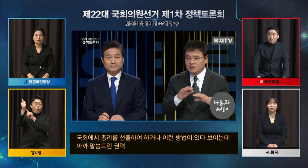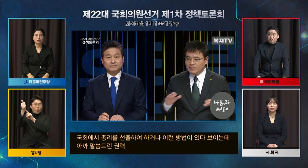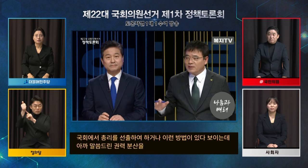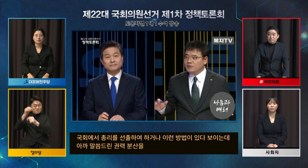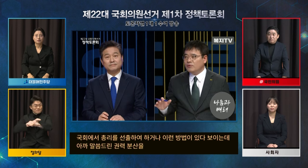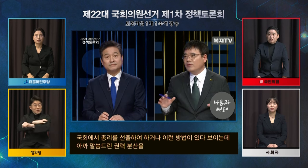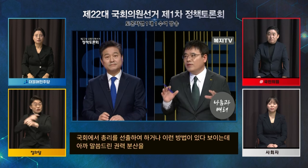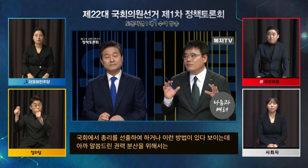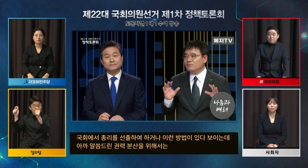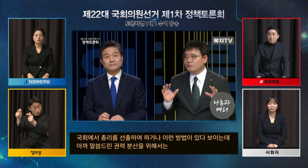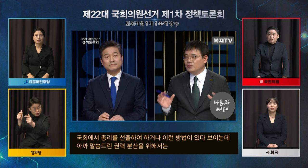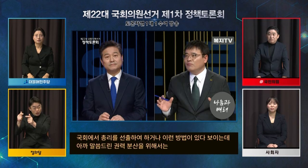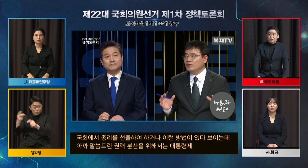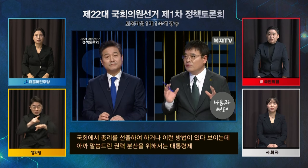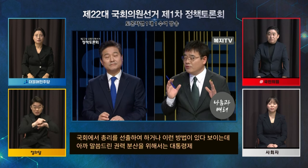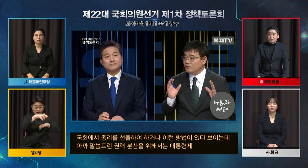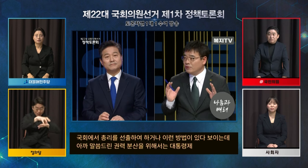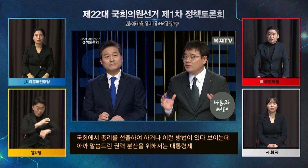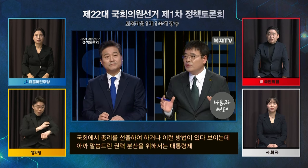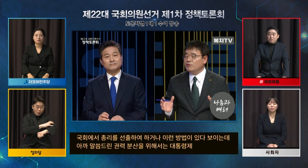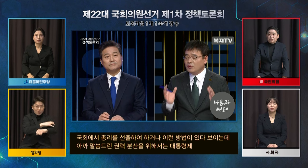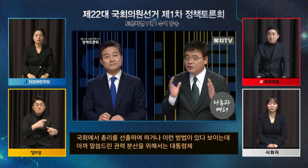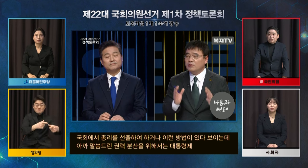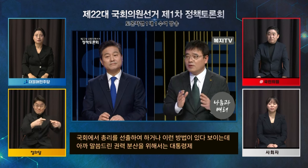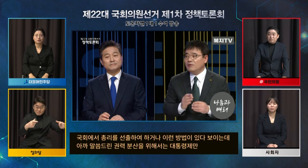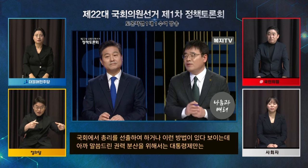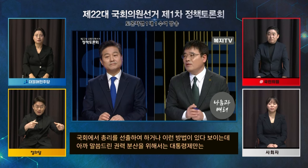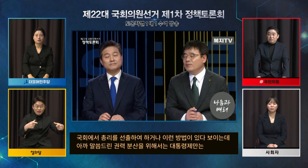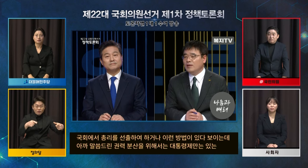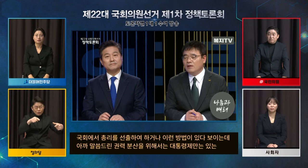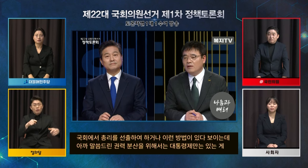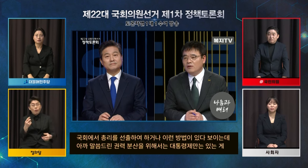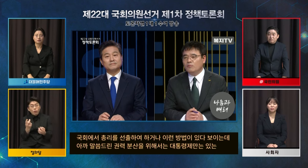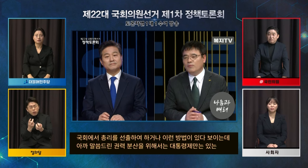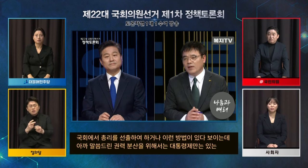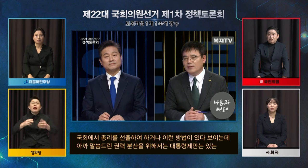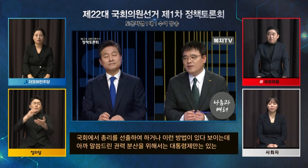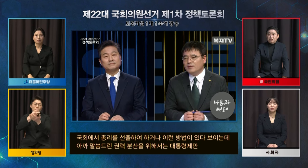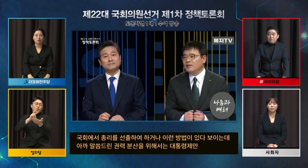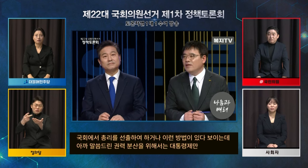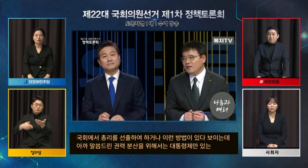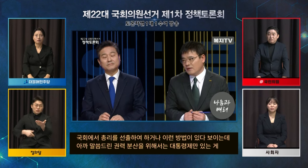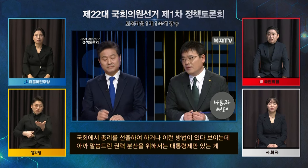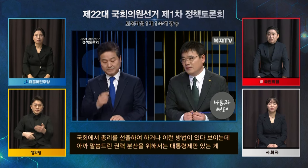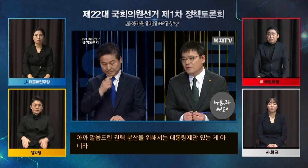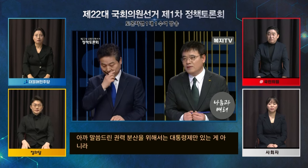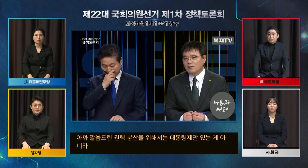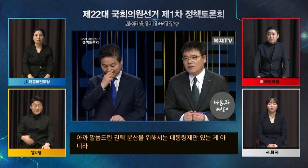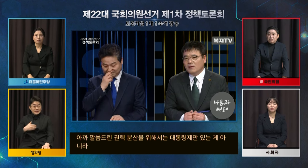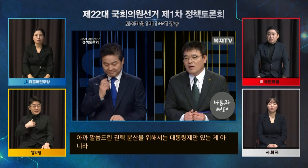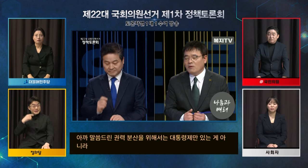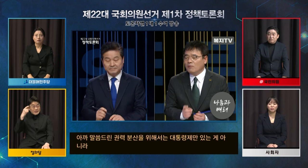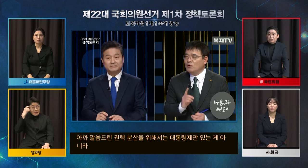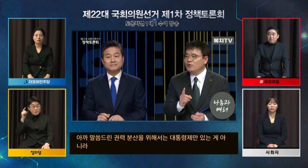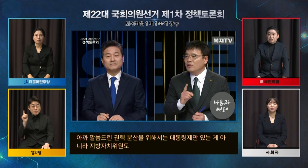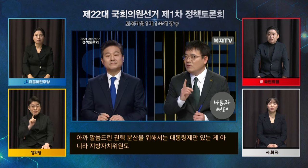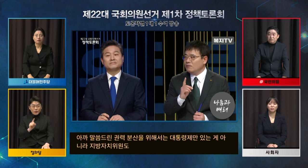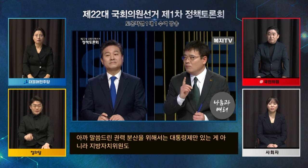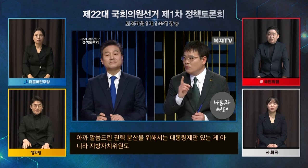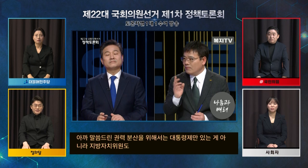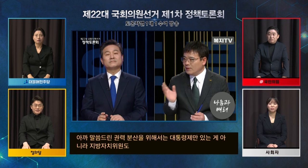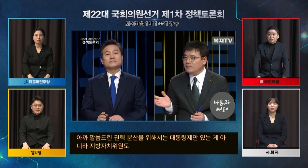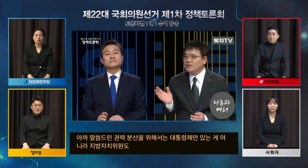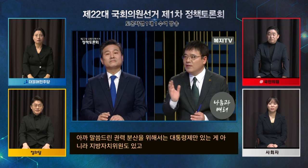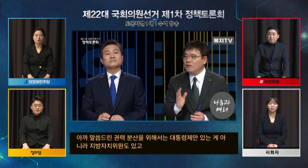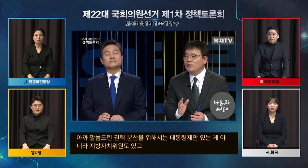지방자치 권력에 대한 분산 문제도 여전히 있고 역시 개헌 사항입니다. 그것뿐만 아니라 제가 생각하기에는 원포인트를